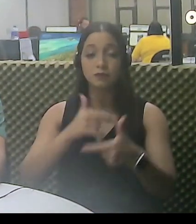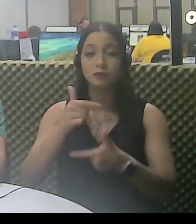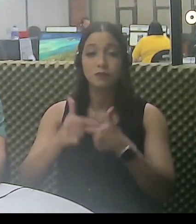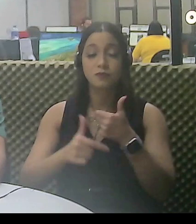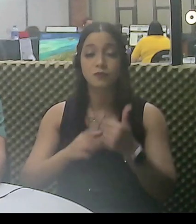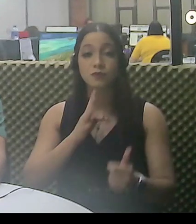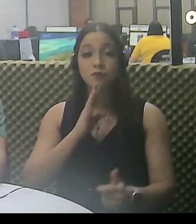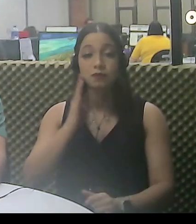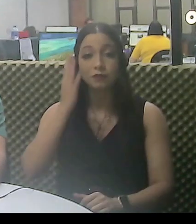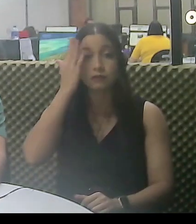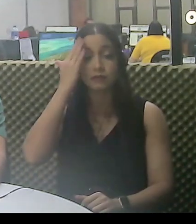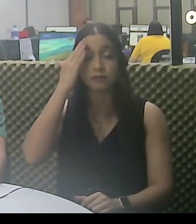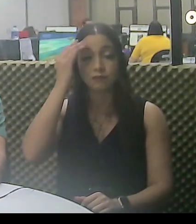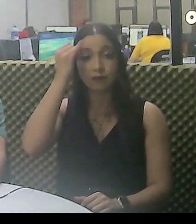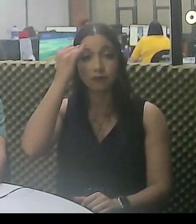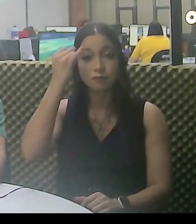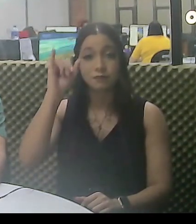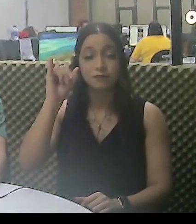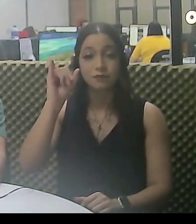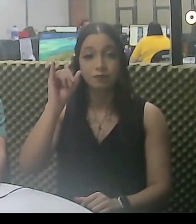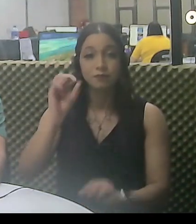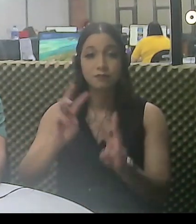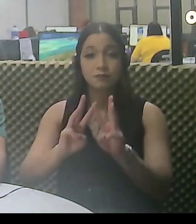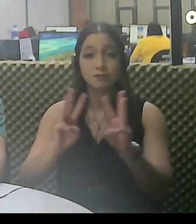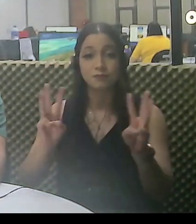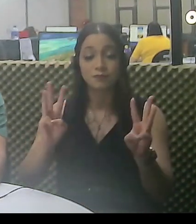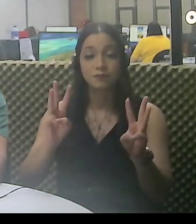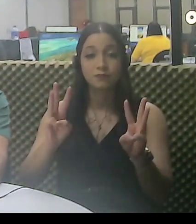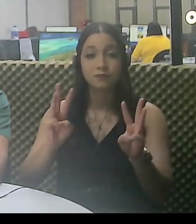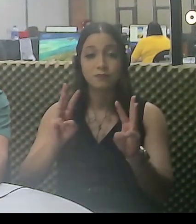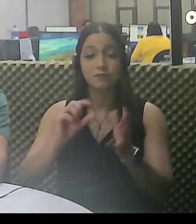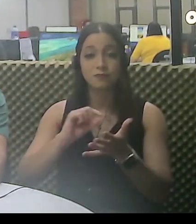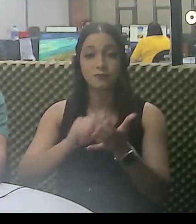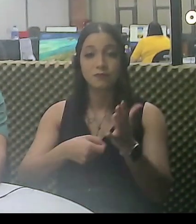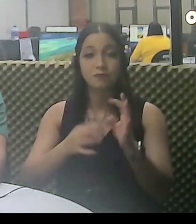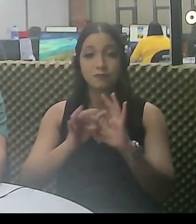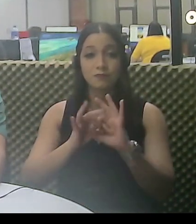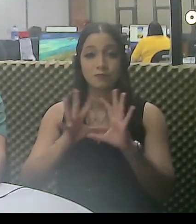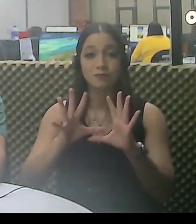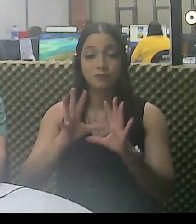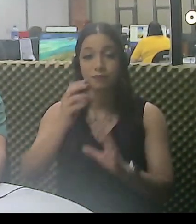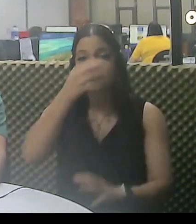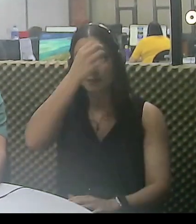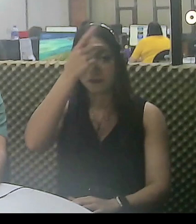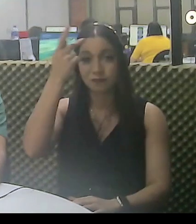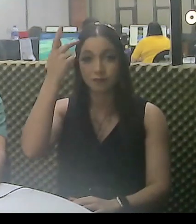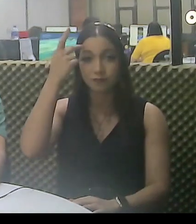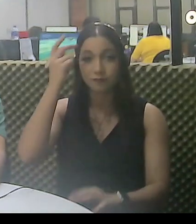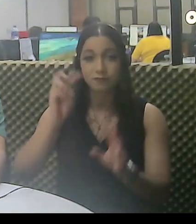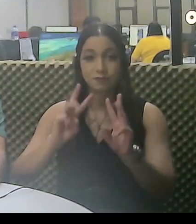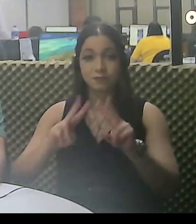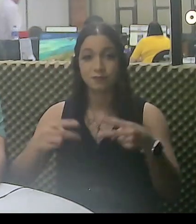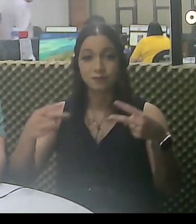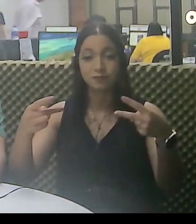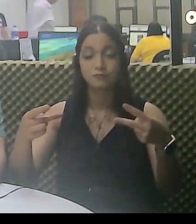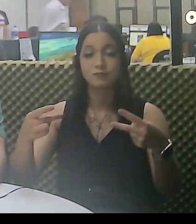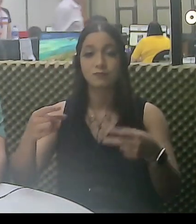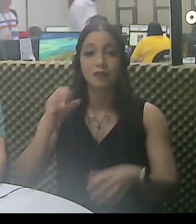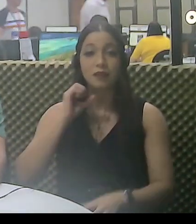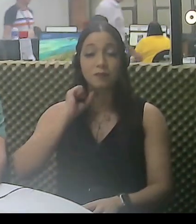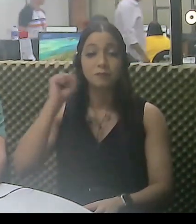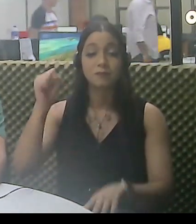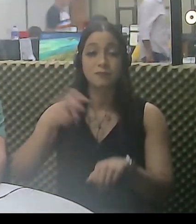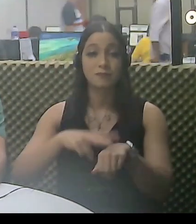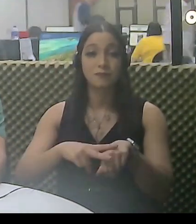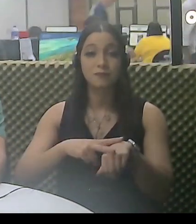para prevenir o link para as inscrições está disponível no portal da prefeitura a ação que faz parte do Abril Verde